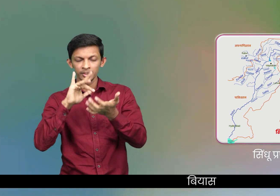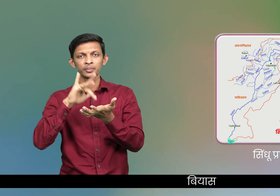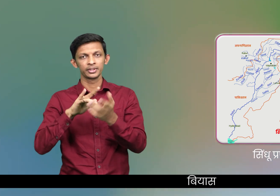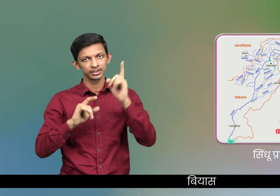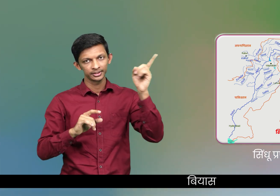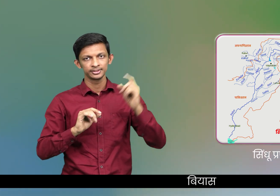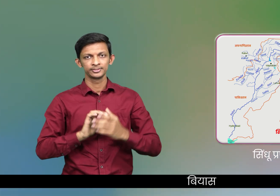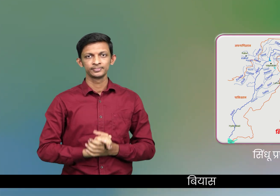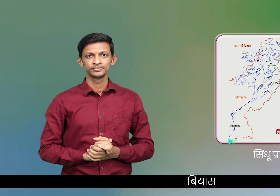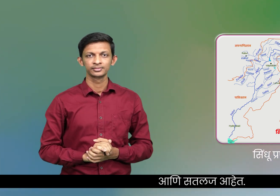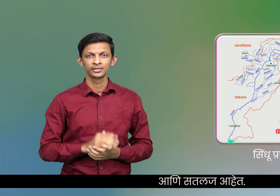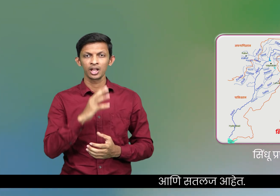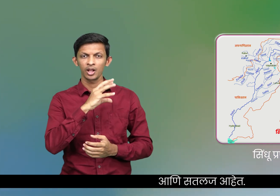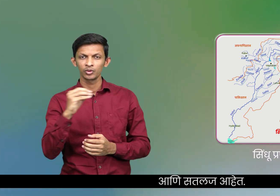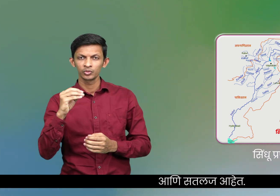बियास आणि सतलज आहेत.